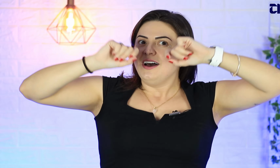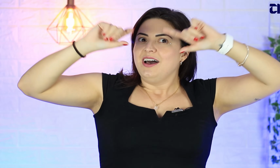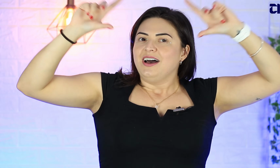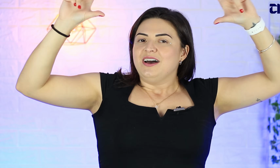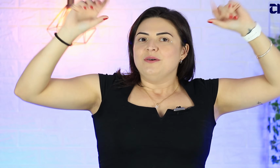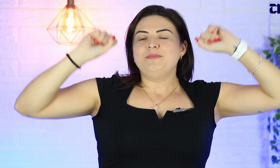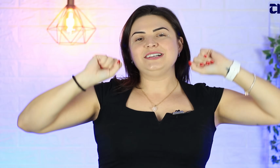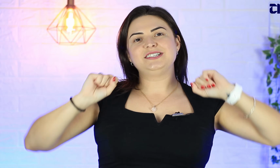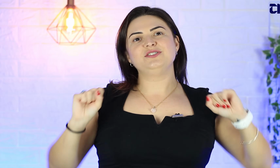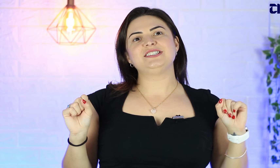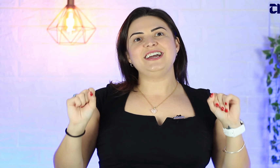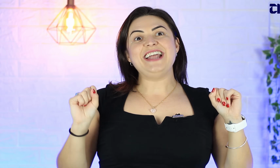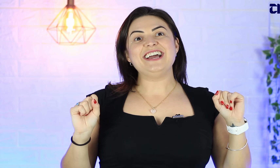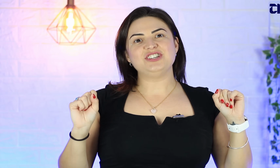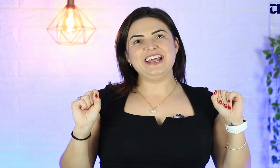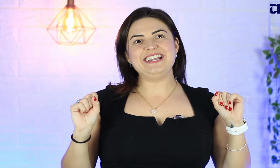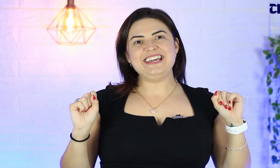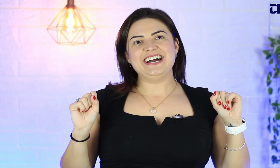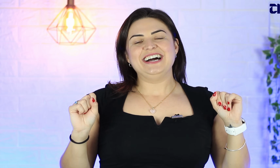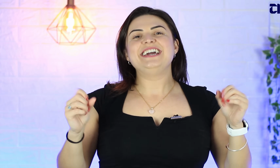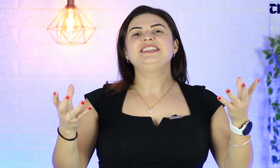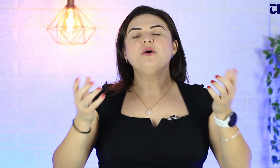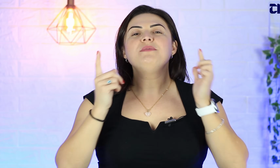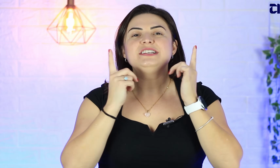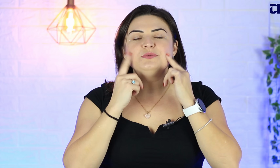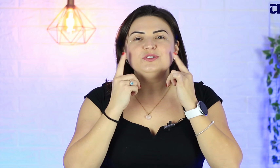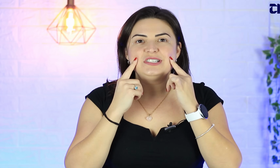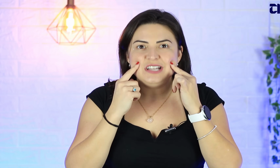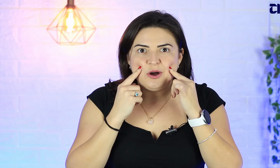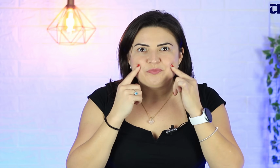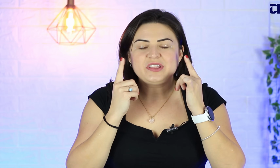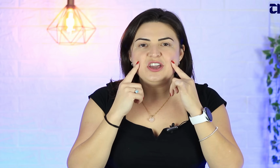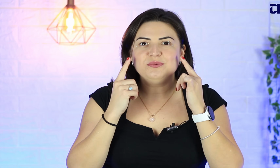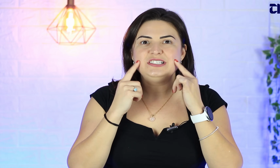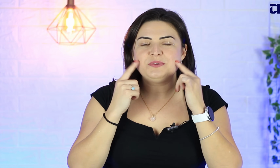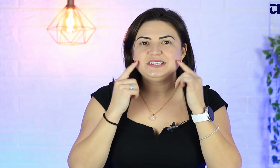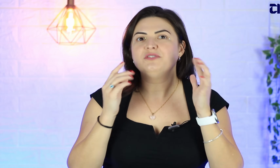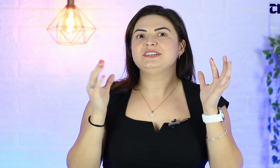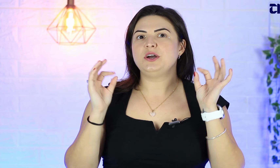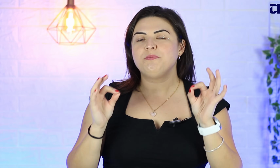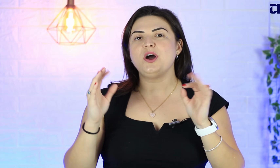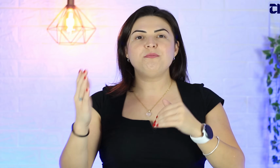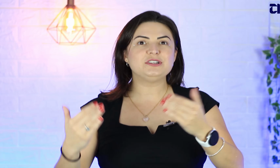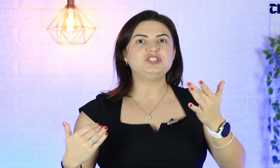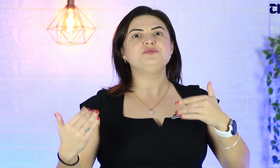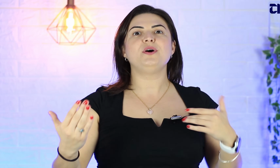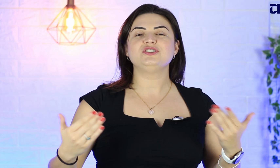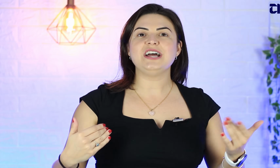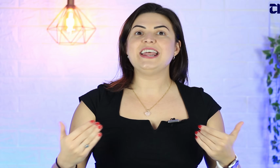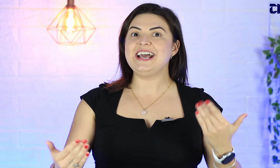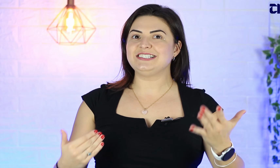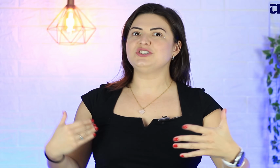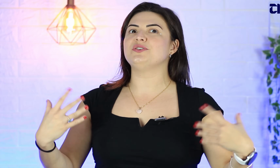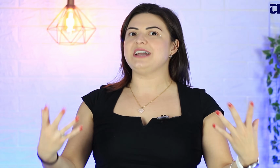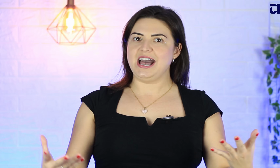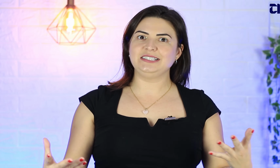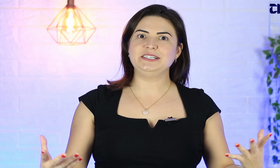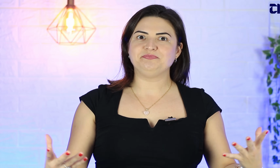passando essa ideia de alegria. Então, mesmo que o sinal tenha uma expressão facial própria, gente pode dar essa jogada